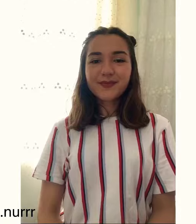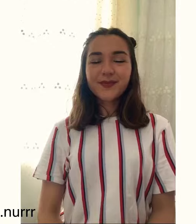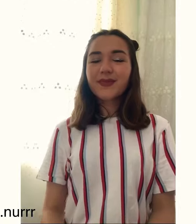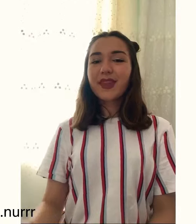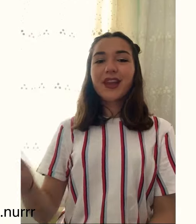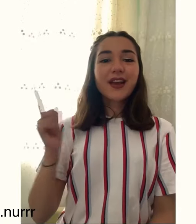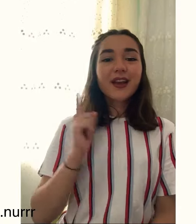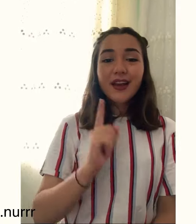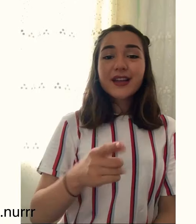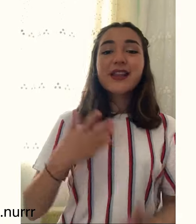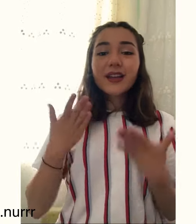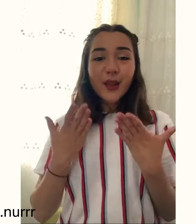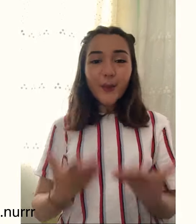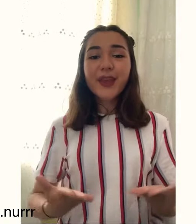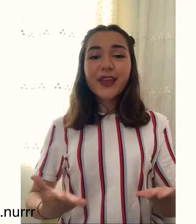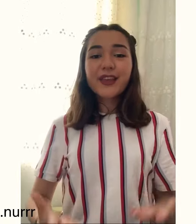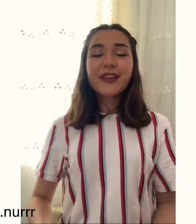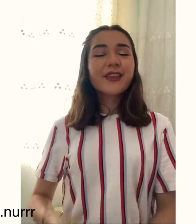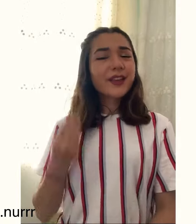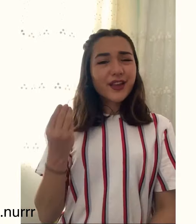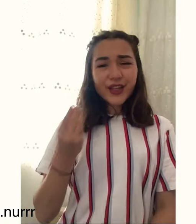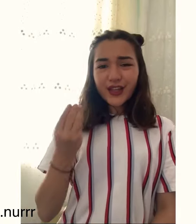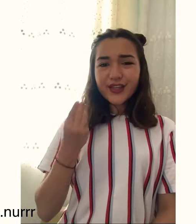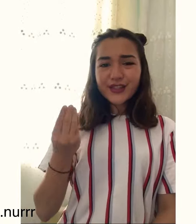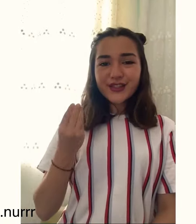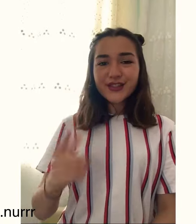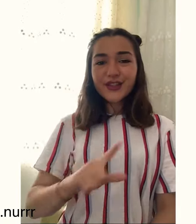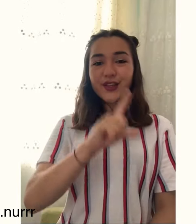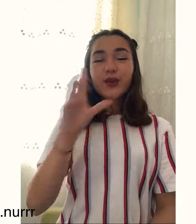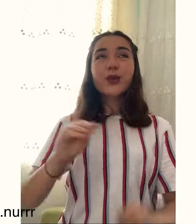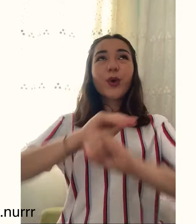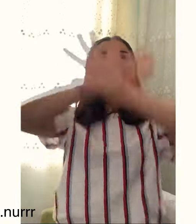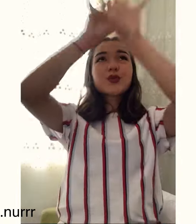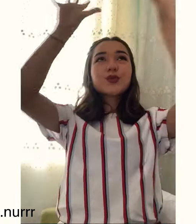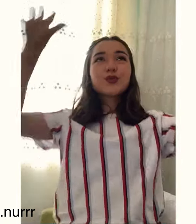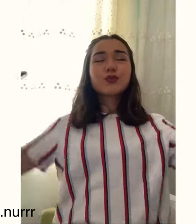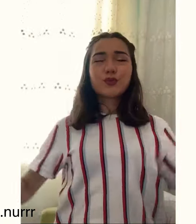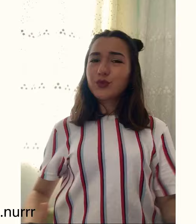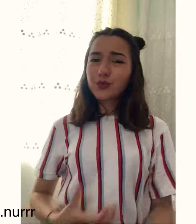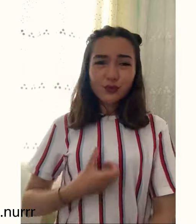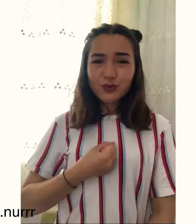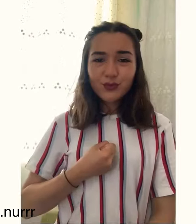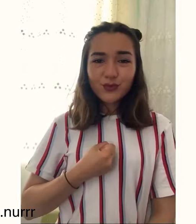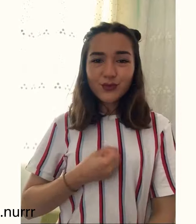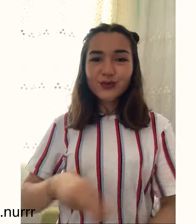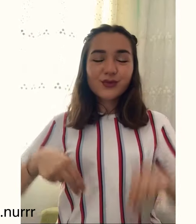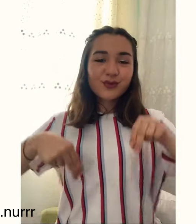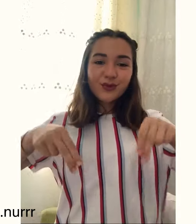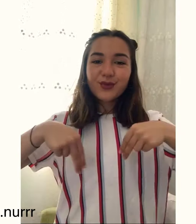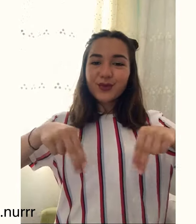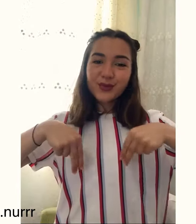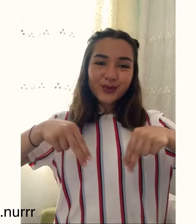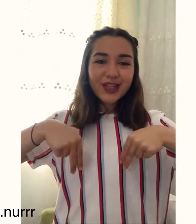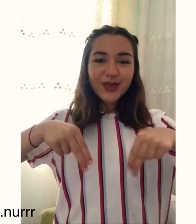Sen tabi ki iyisin gökyüzülüsün Kuruta